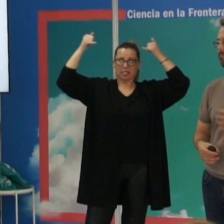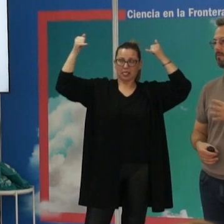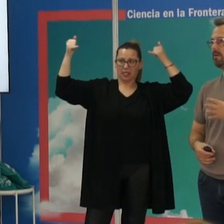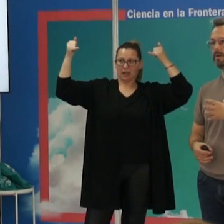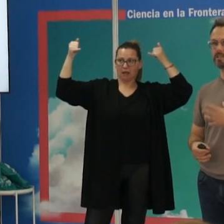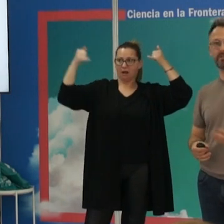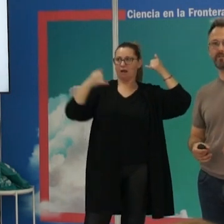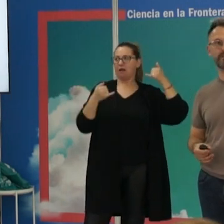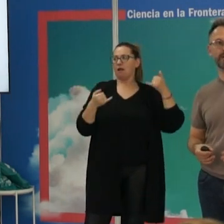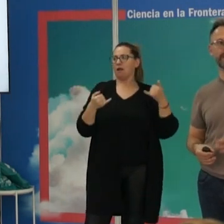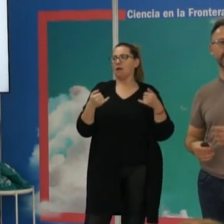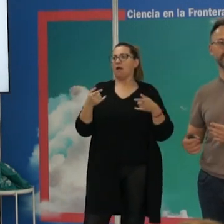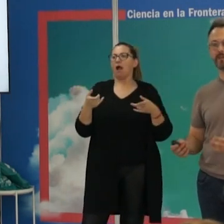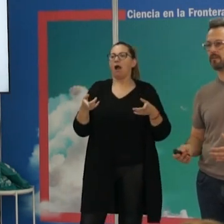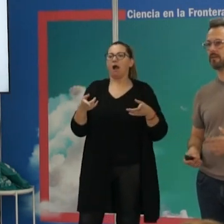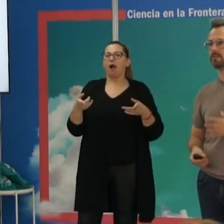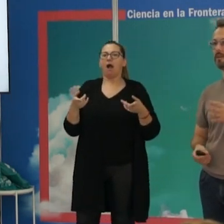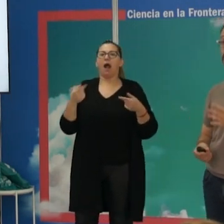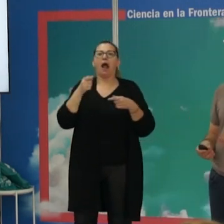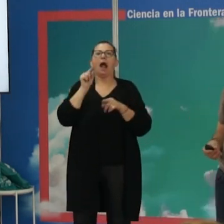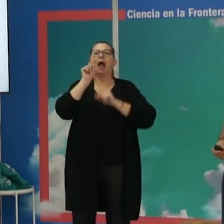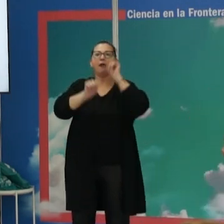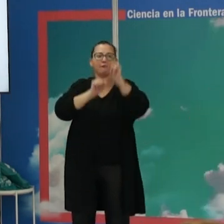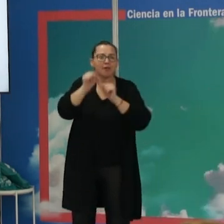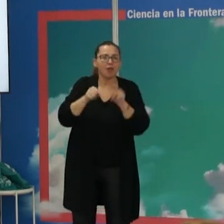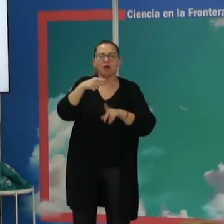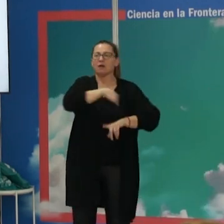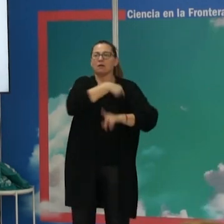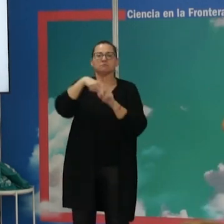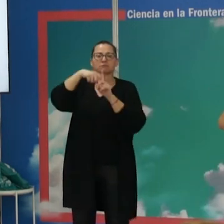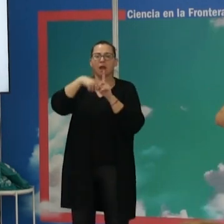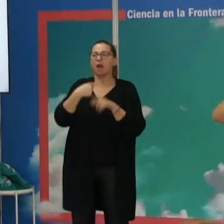integración, por ejemplo, responden febrilmente ante infecciones, tienen maduración sexual,